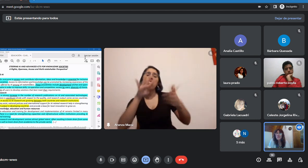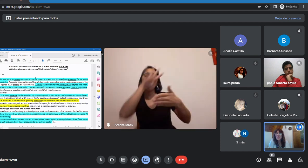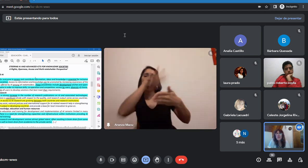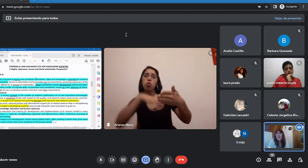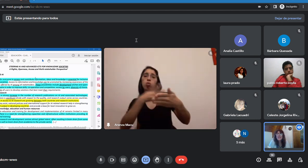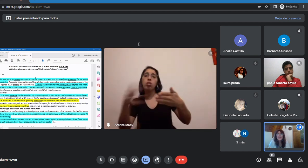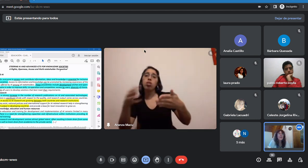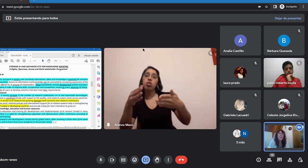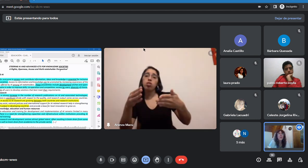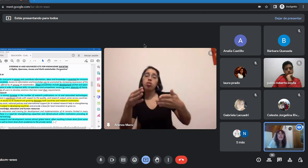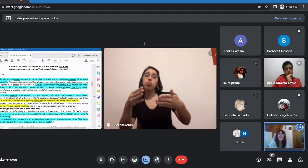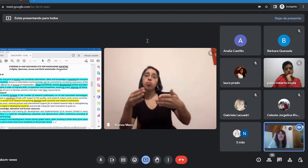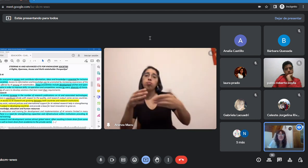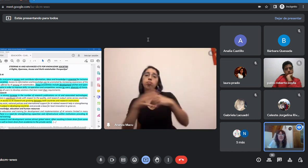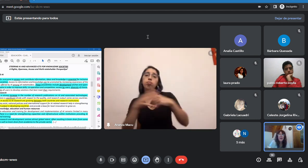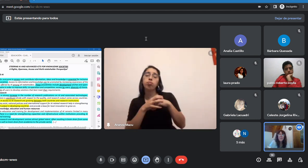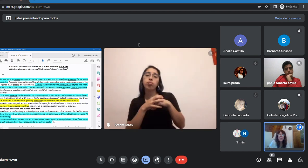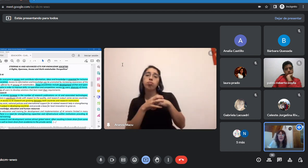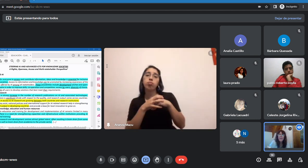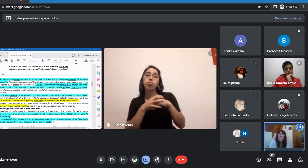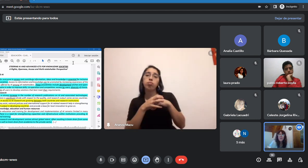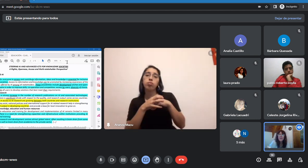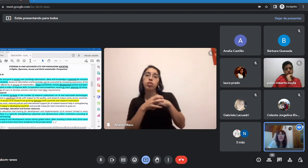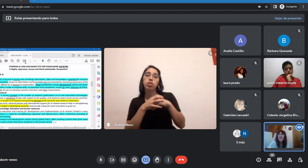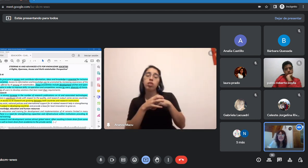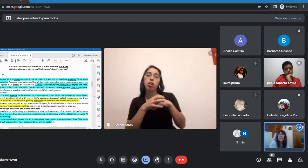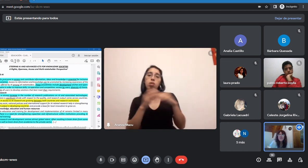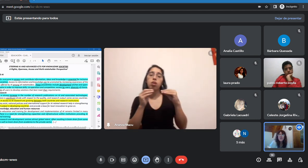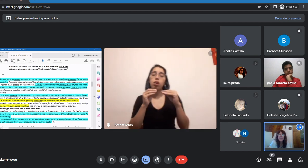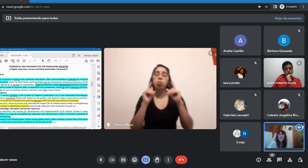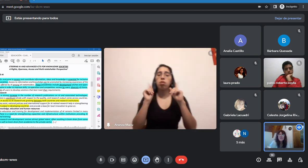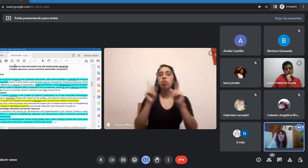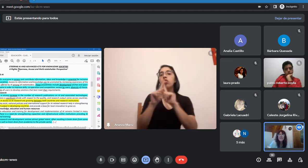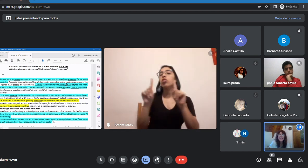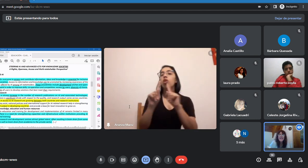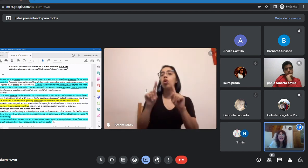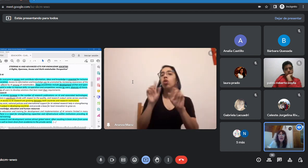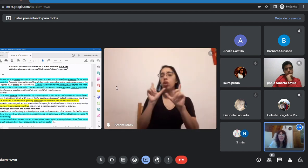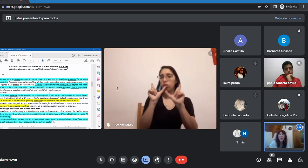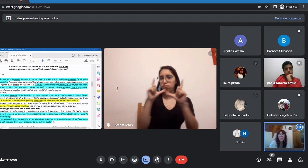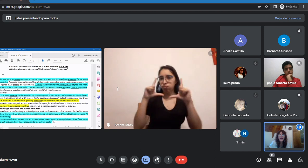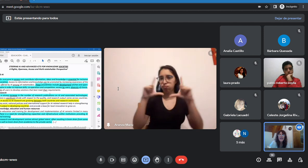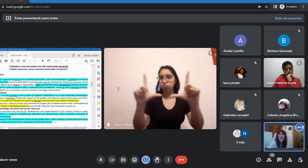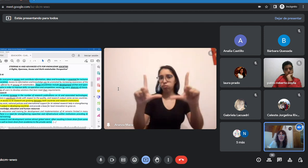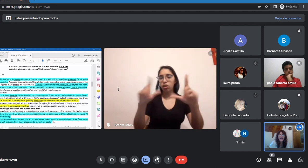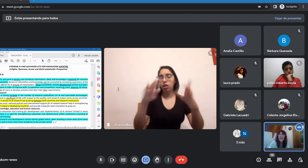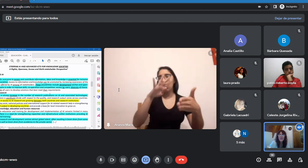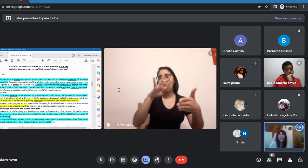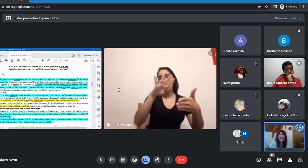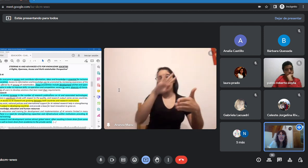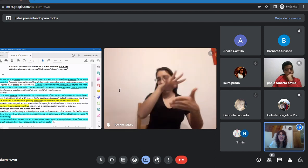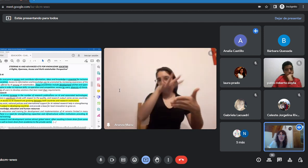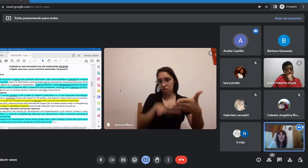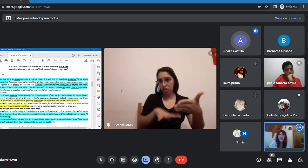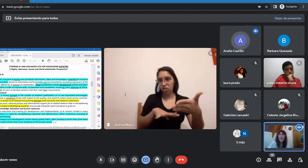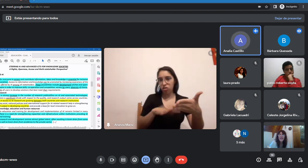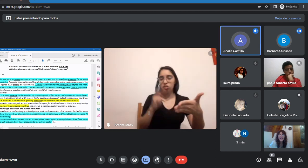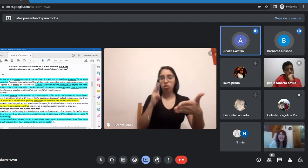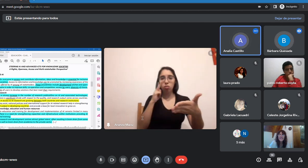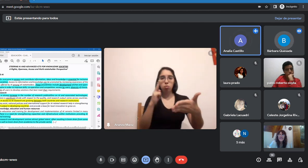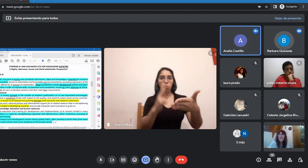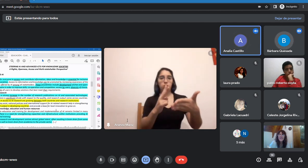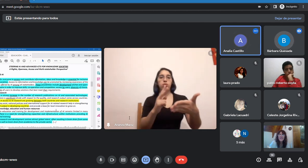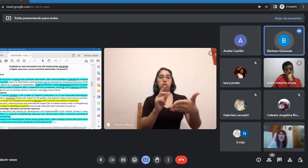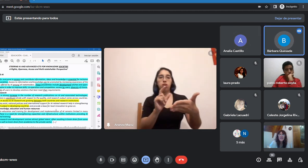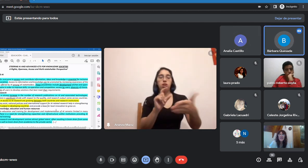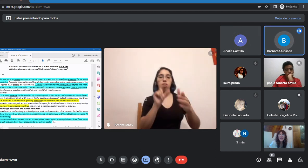Por eso te digo que te pongo el texto, ¿sabes por qué? Porque en el texto están subrayadas y las podés ver en contexto. Yo